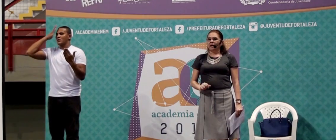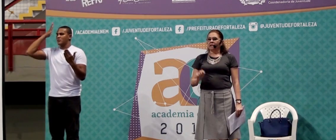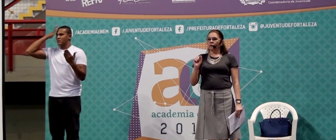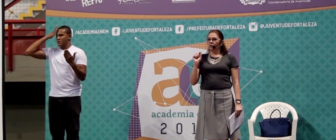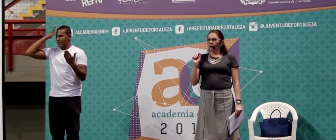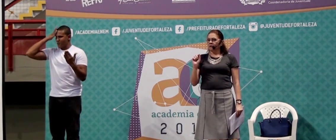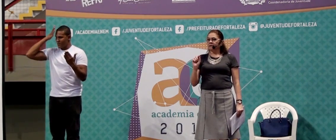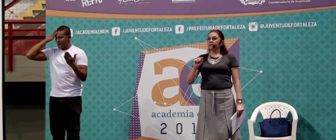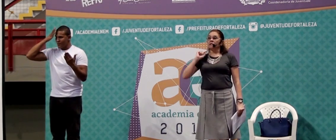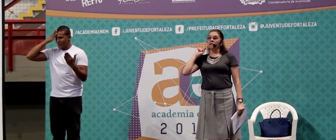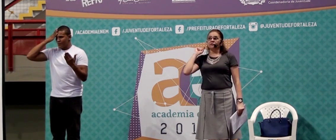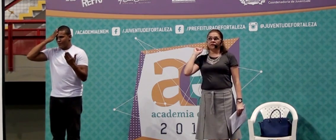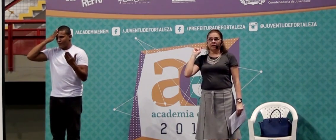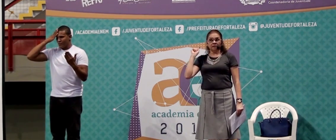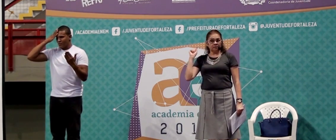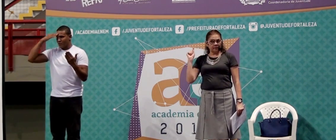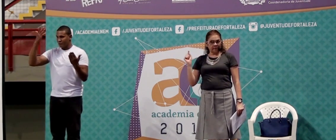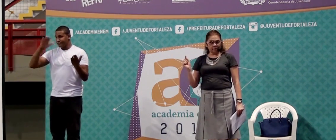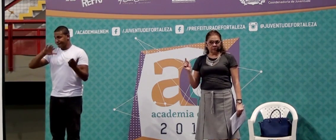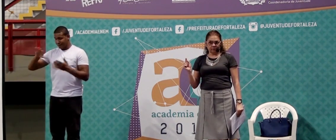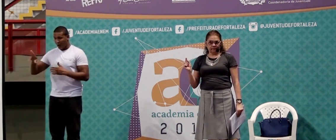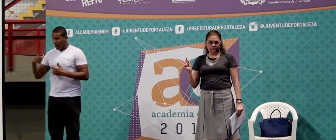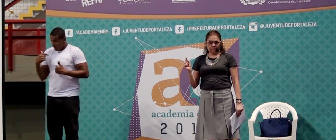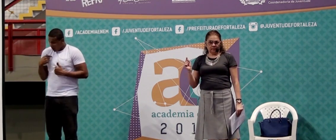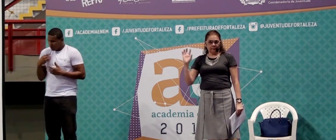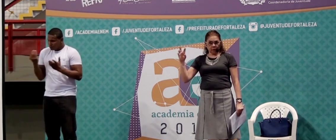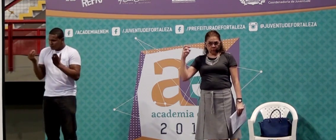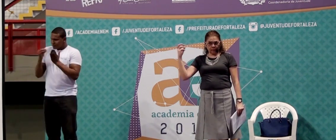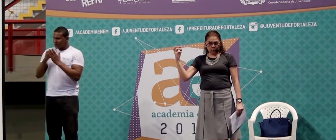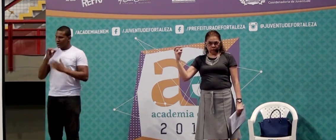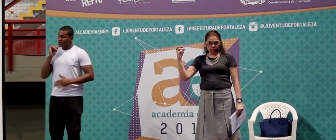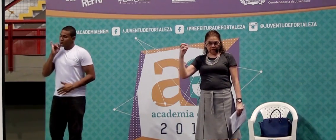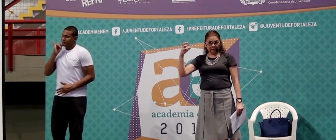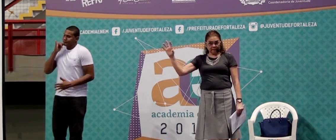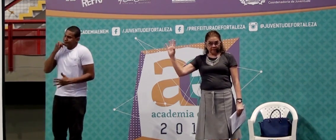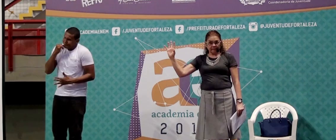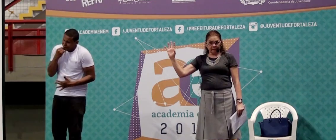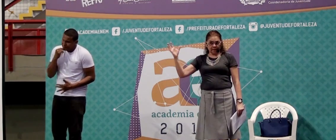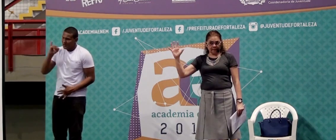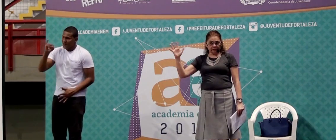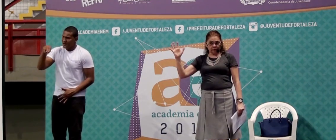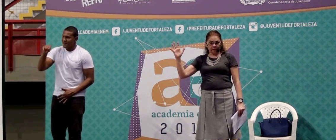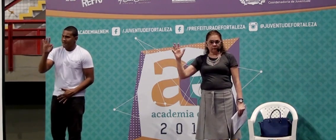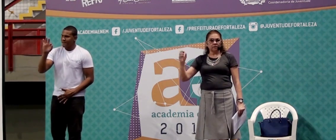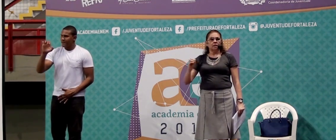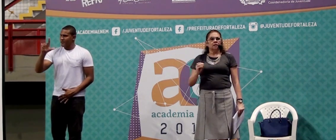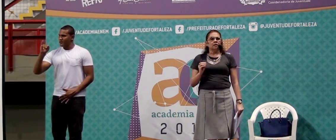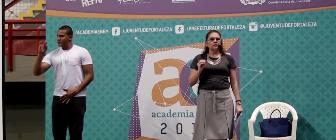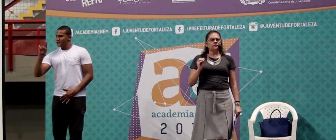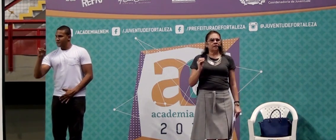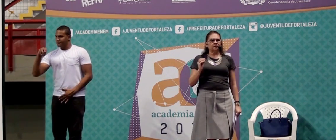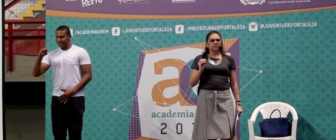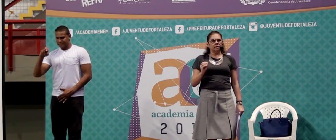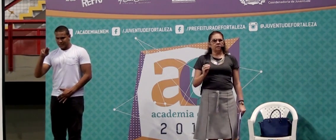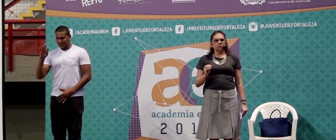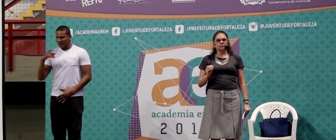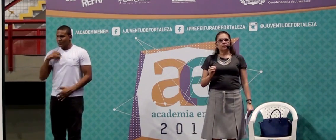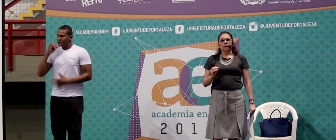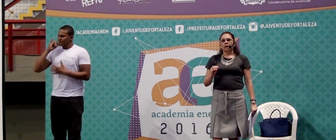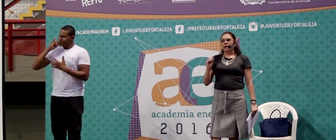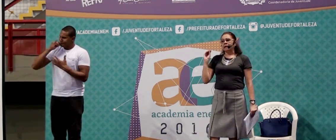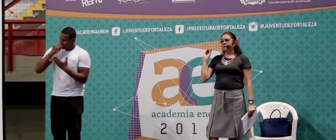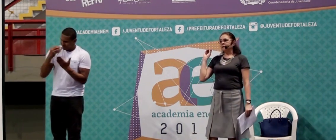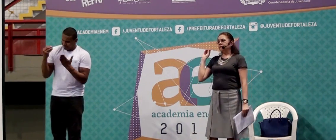Ponto. Aí eu coloco assim: infelizmente, depois do ponto, na terceira linha mais ou menos,